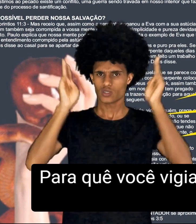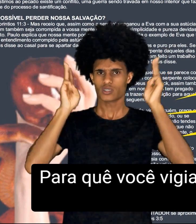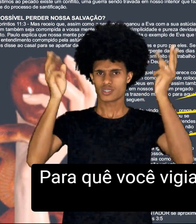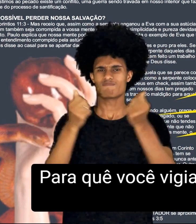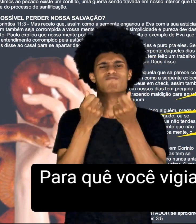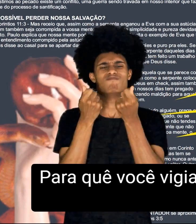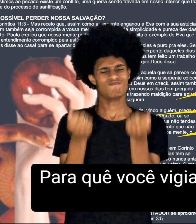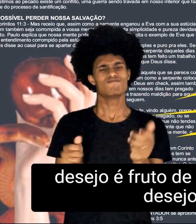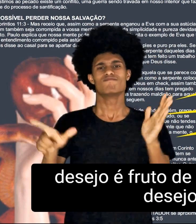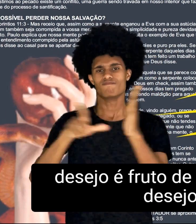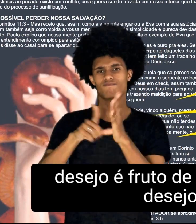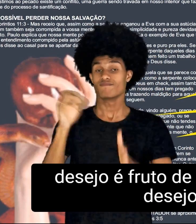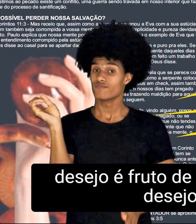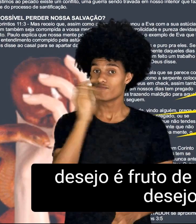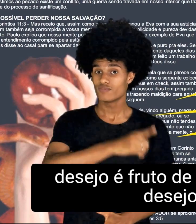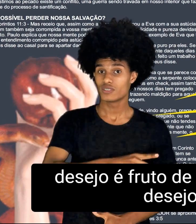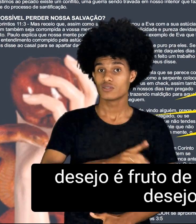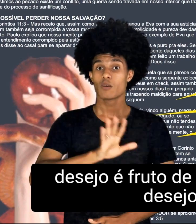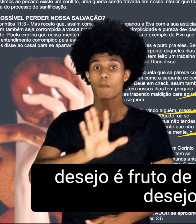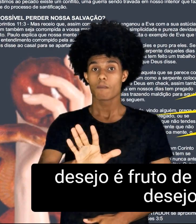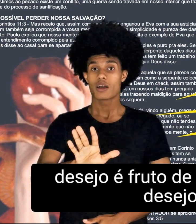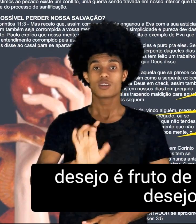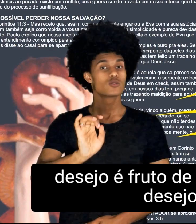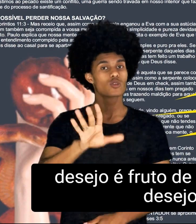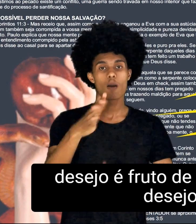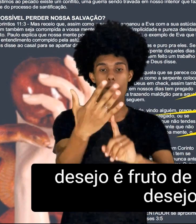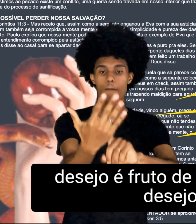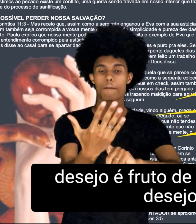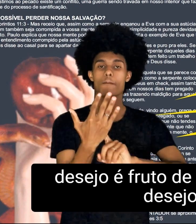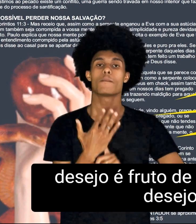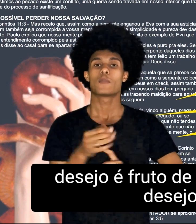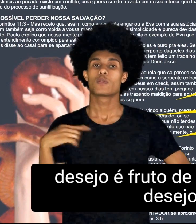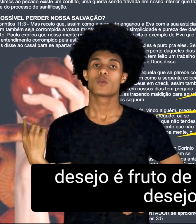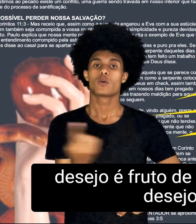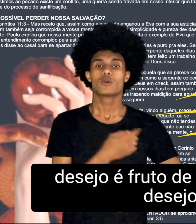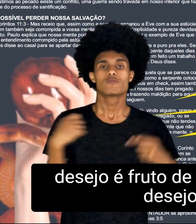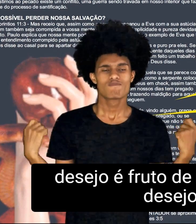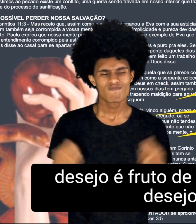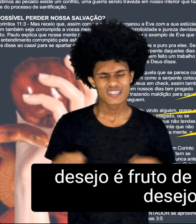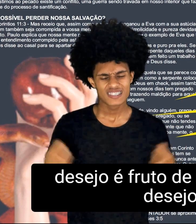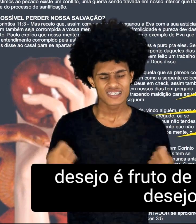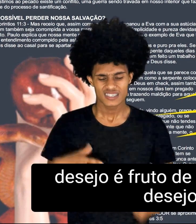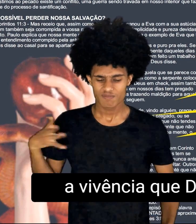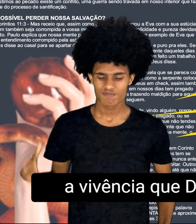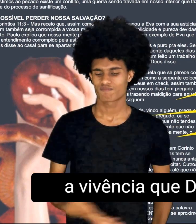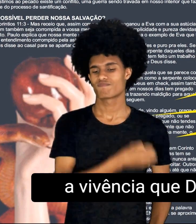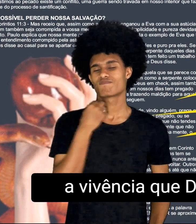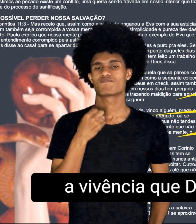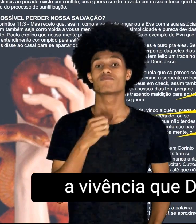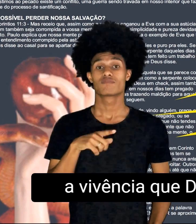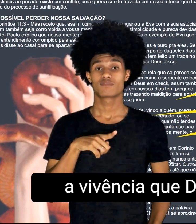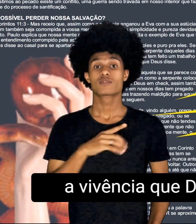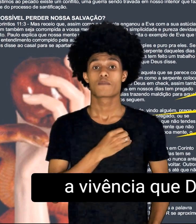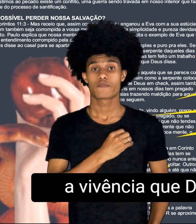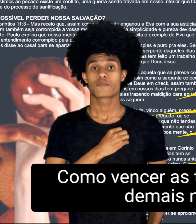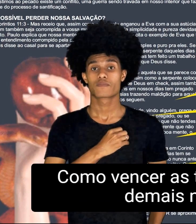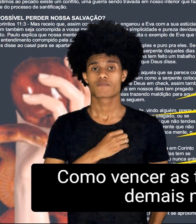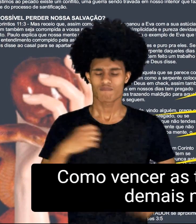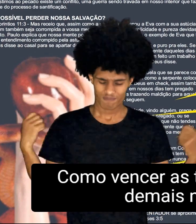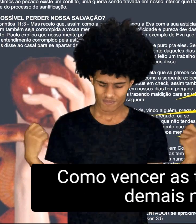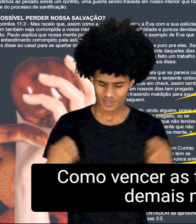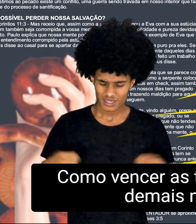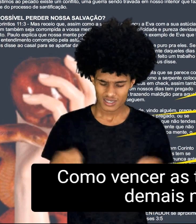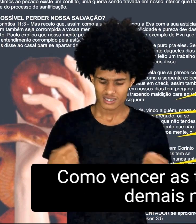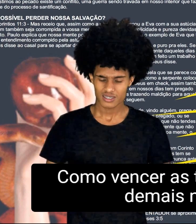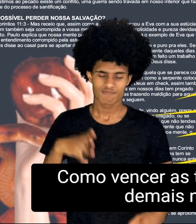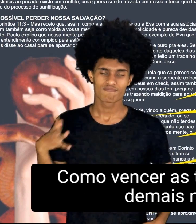se aquele desejo é fruto de uma tentação ou se aquele desejo é bom segundo a vivência que Deus colocou para nós, ok?